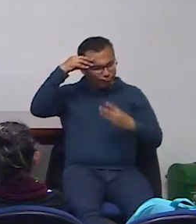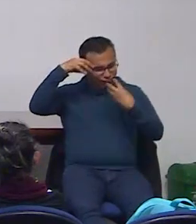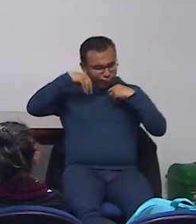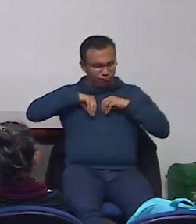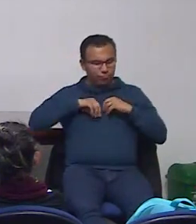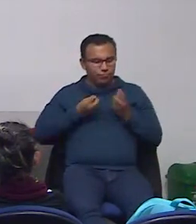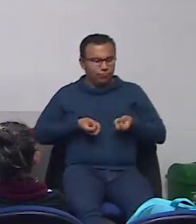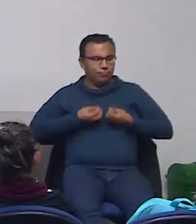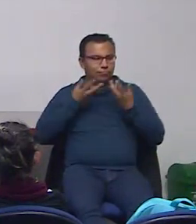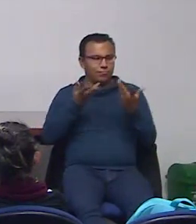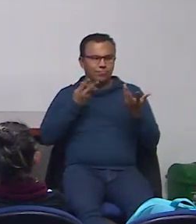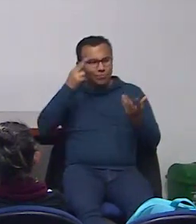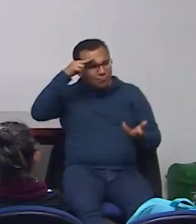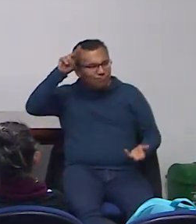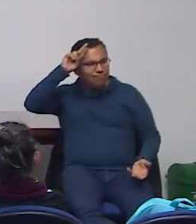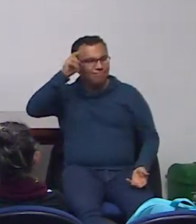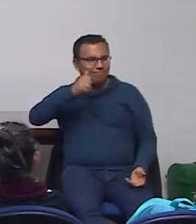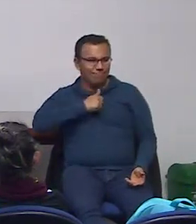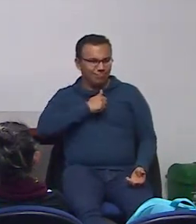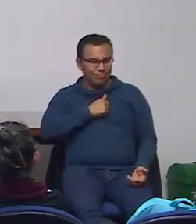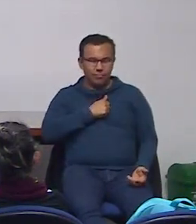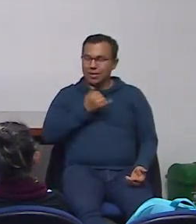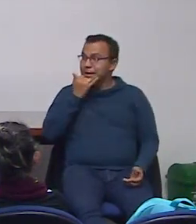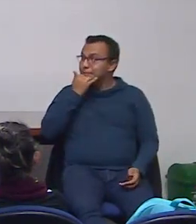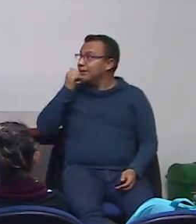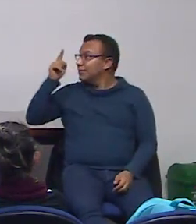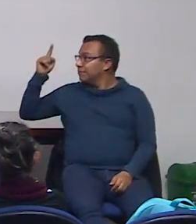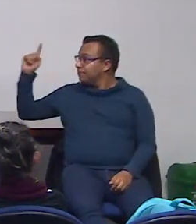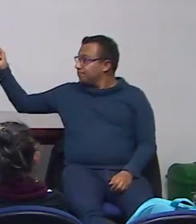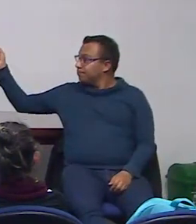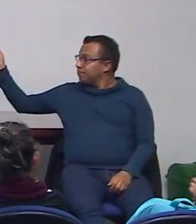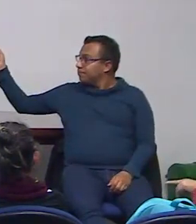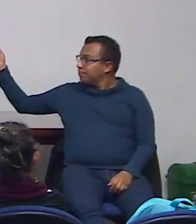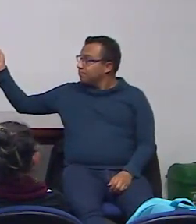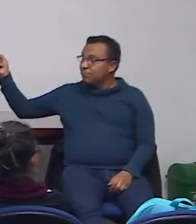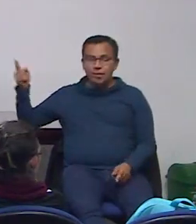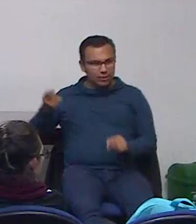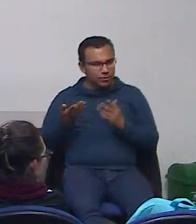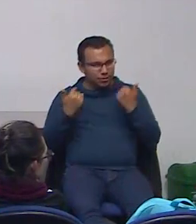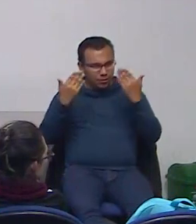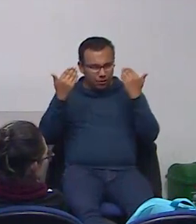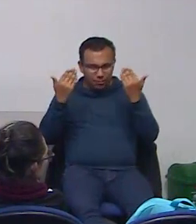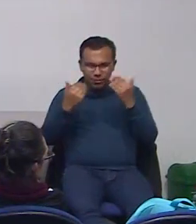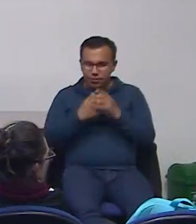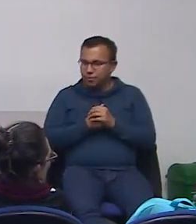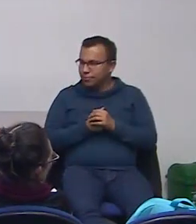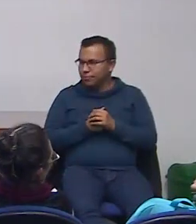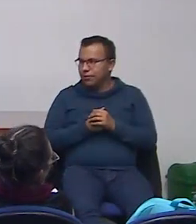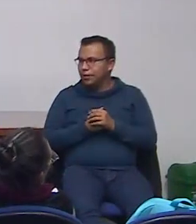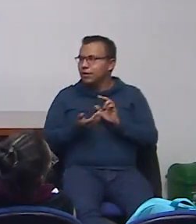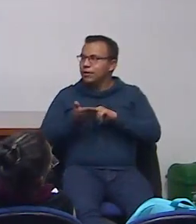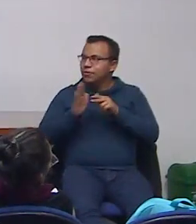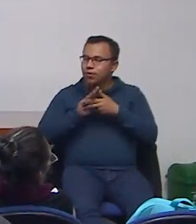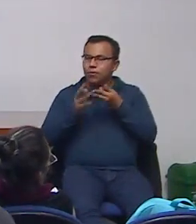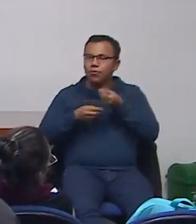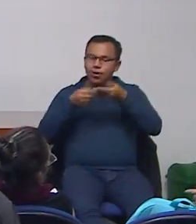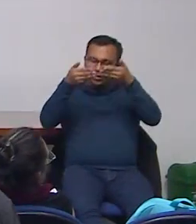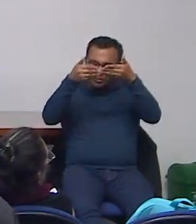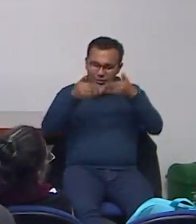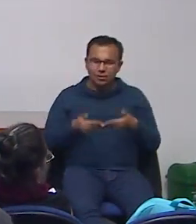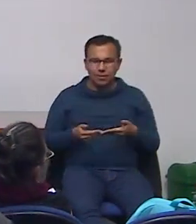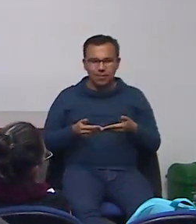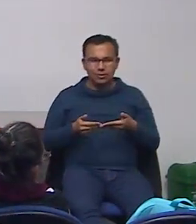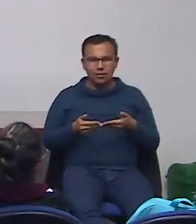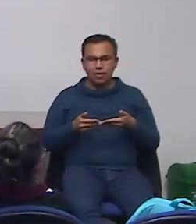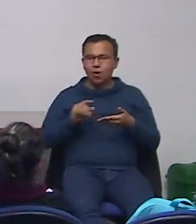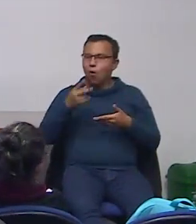personal de todo eso Entonces qué es lo que pasa que estas dos cosas nos enseñan a ver que digamos una persona que tiene una una discapacidad